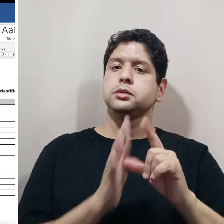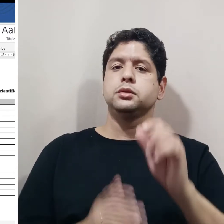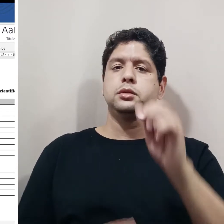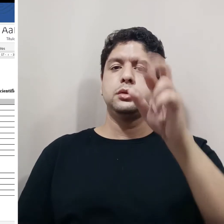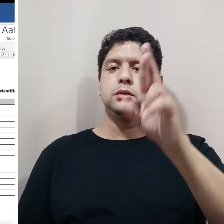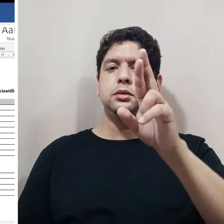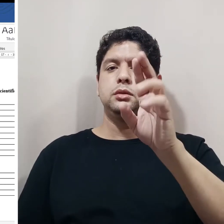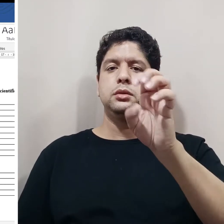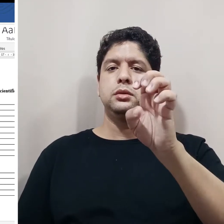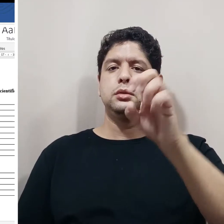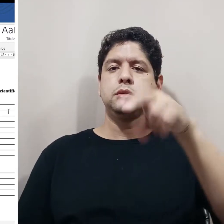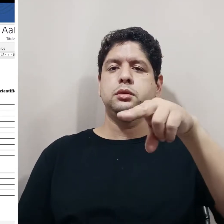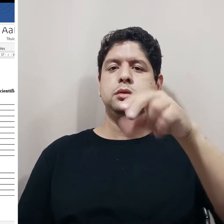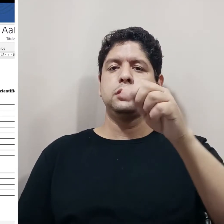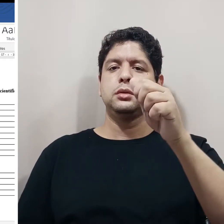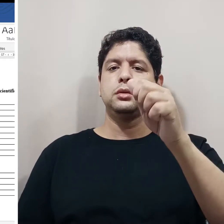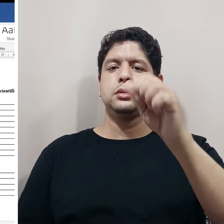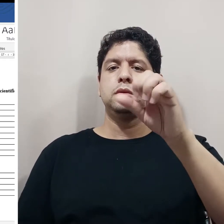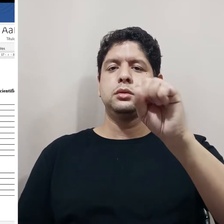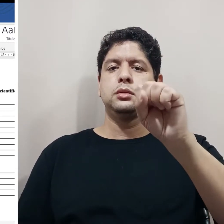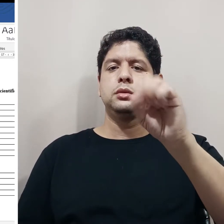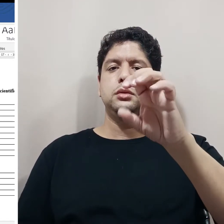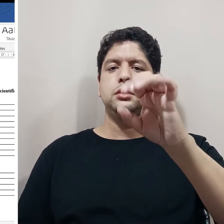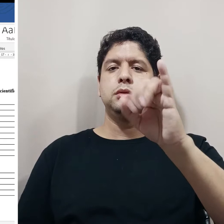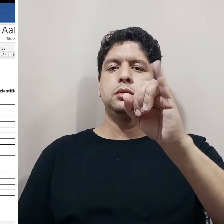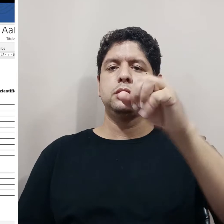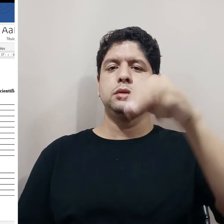Média, período aí